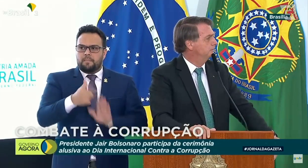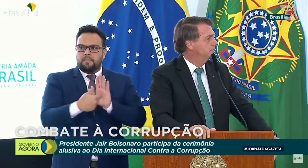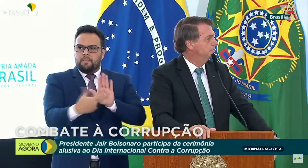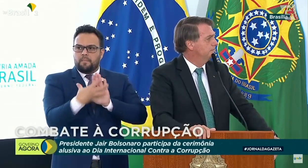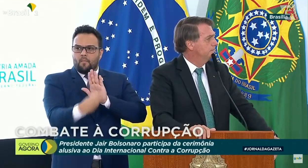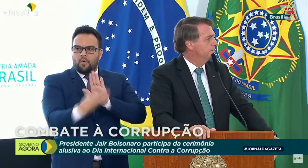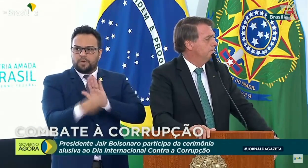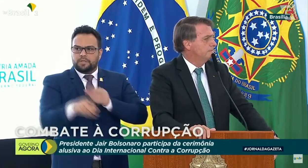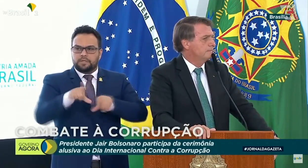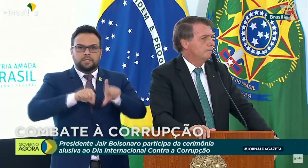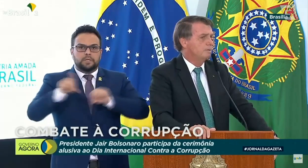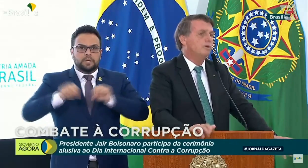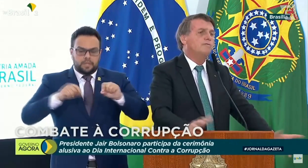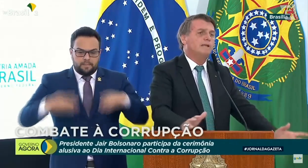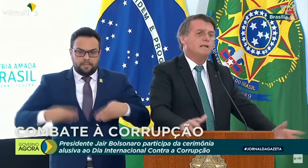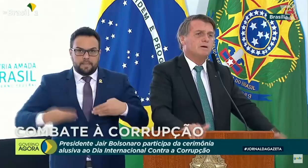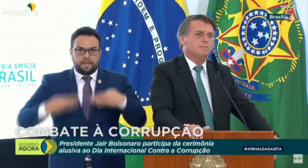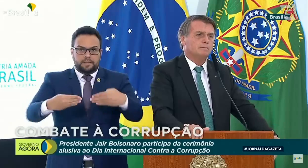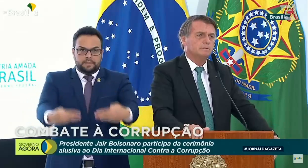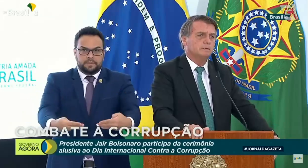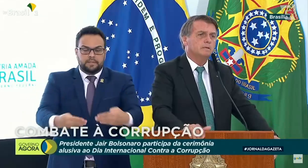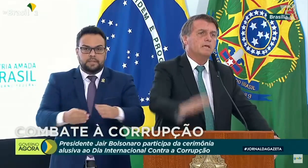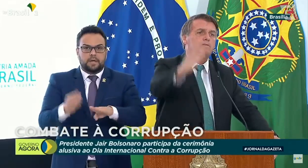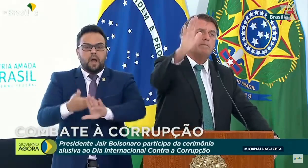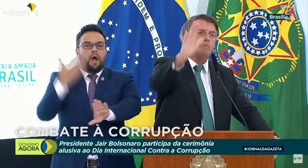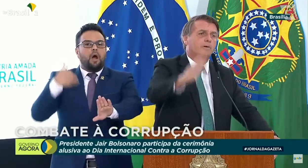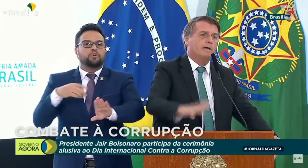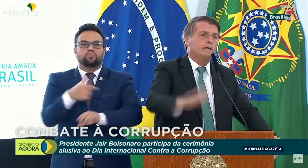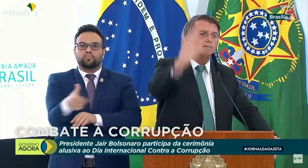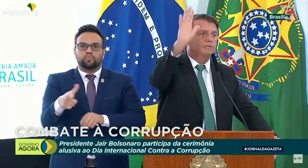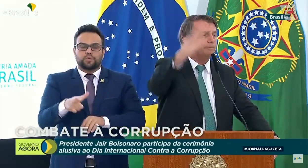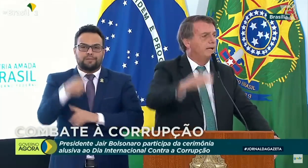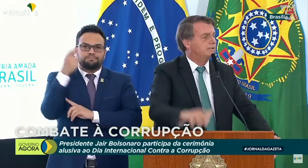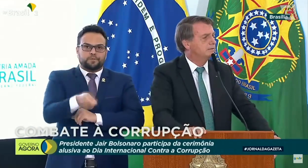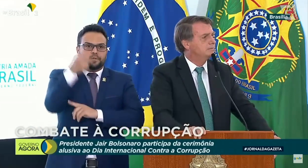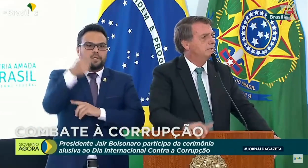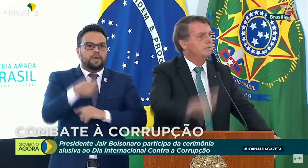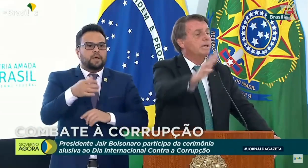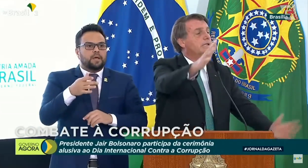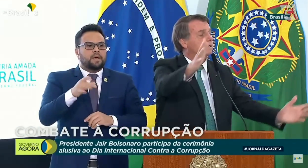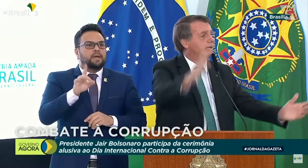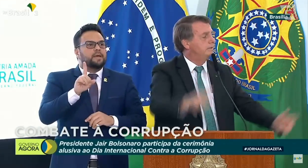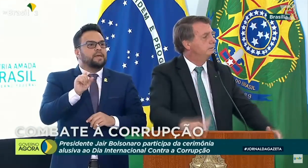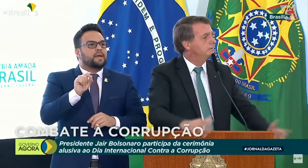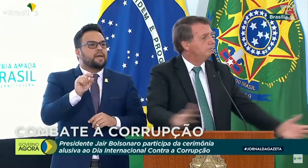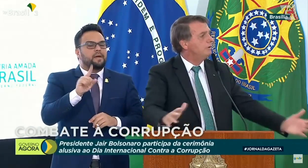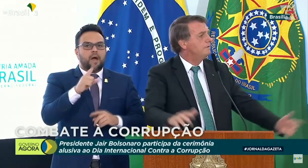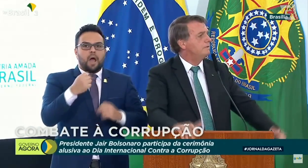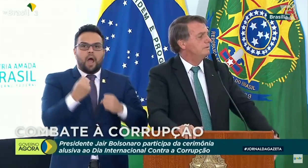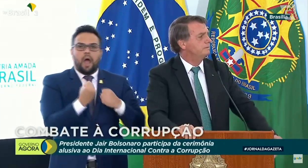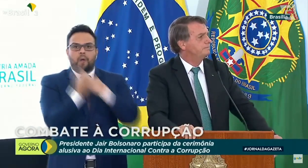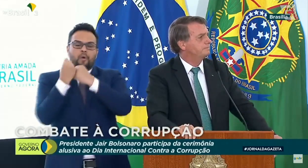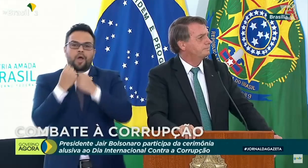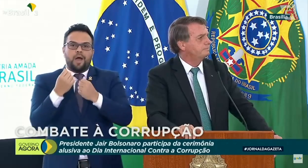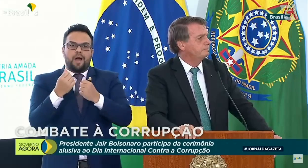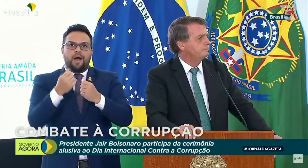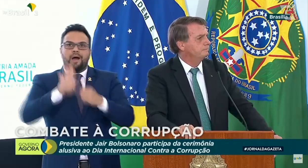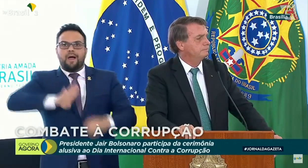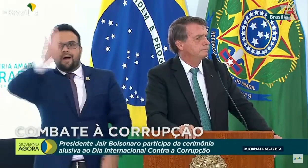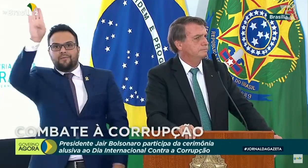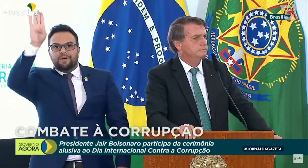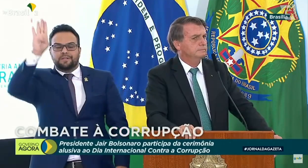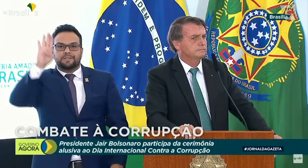critérios e não houve leilão quem vai me apoiar e levanta o braço então o que que você quer não ouvi